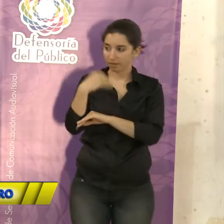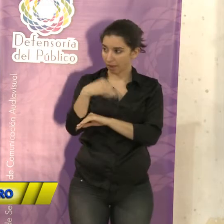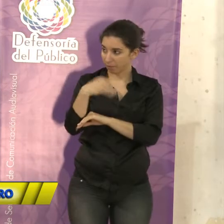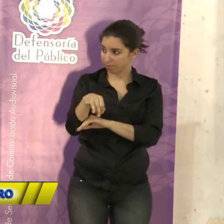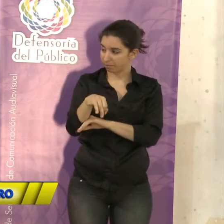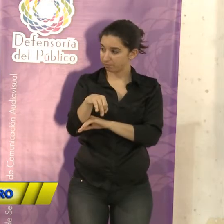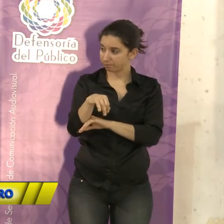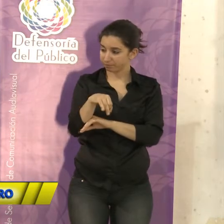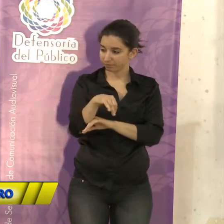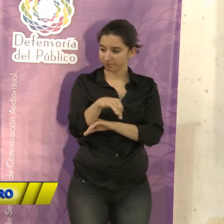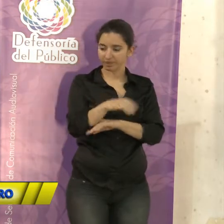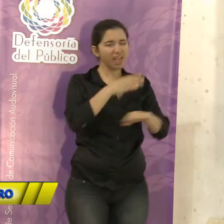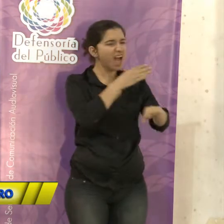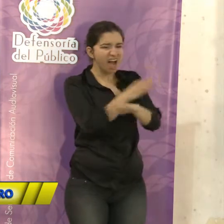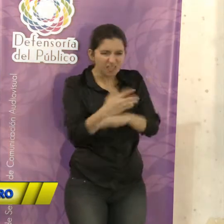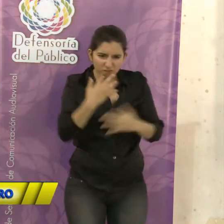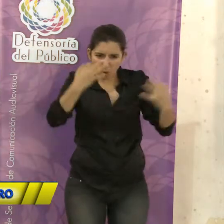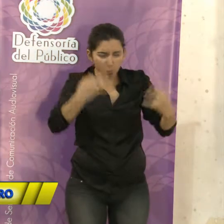¿Se cumplen los servicios de accesibilidad?